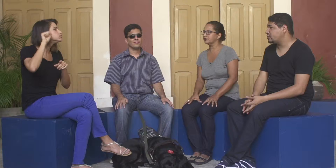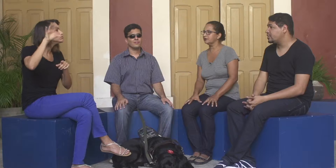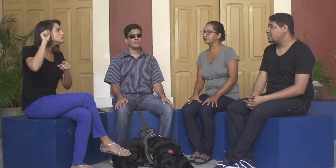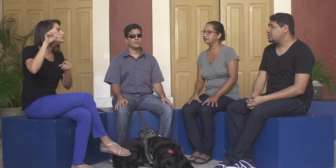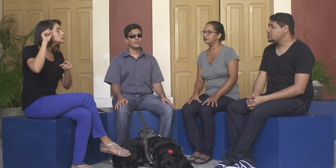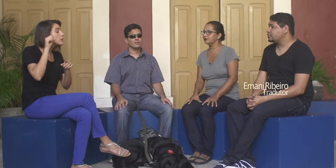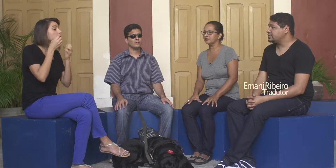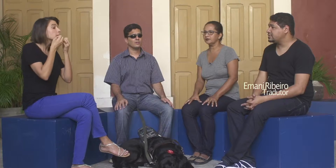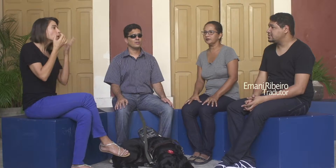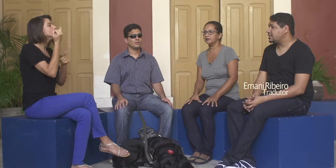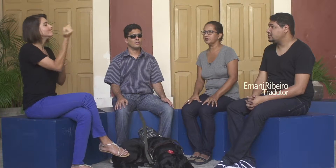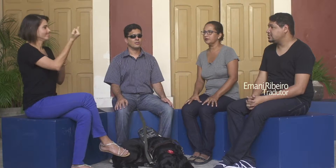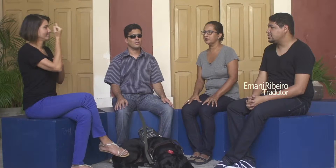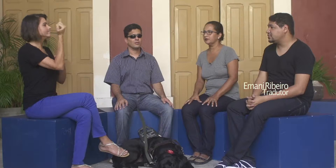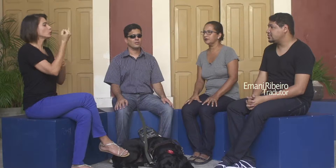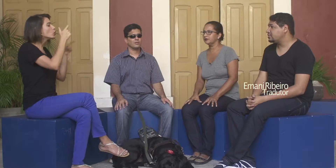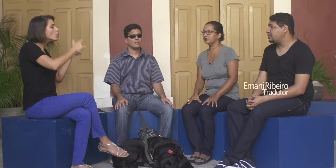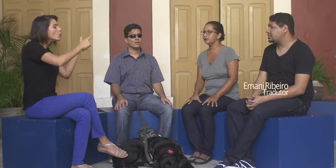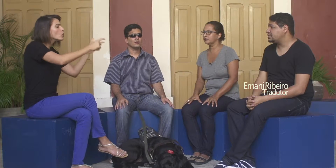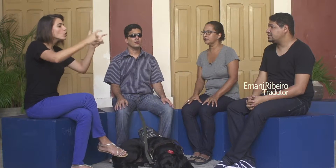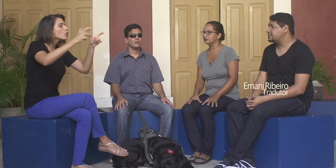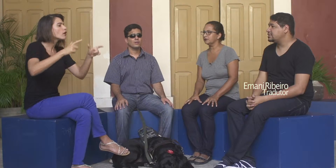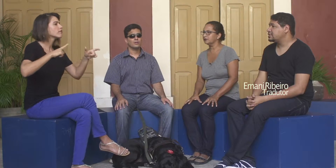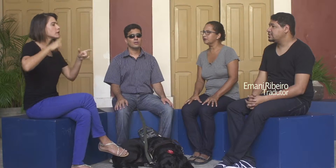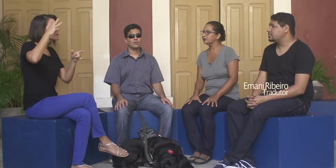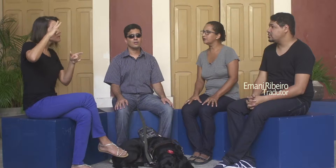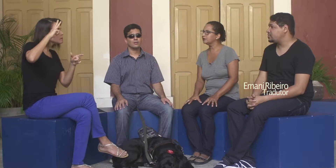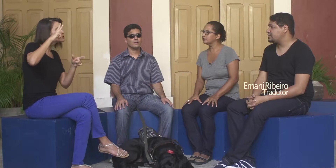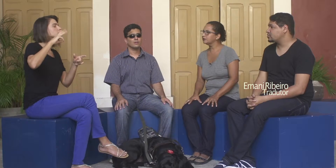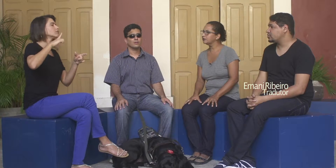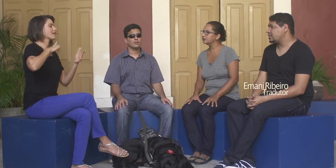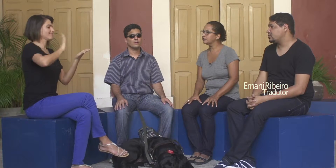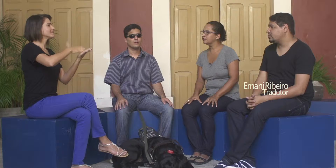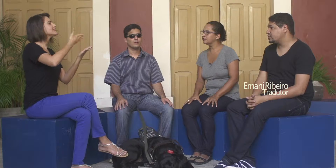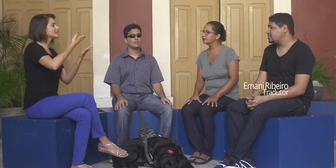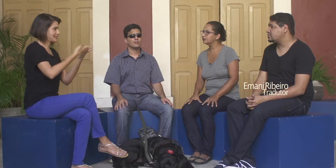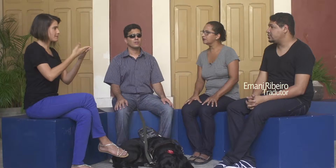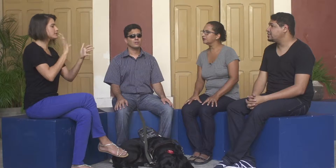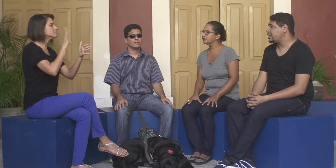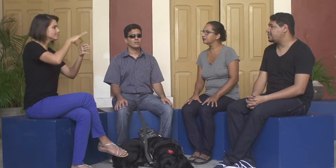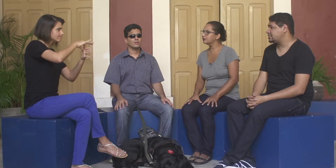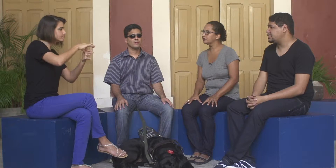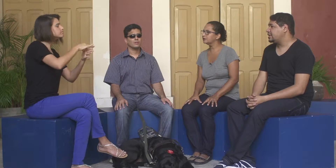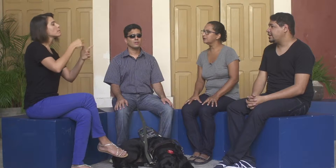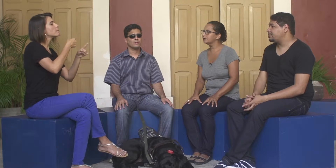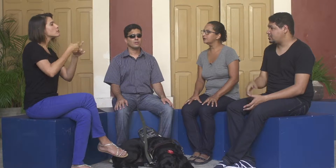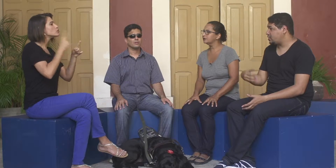E os ouvintes é auditivo Então é importante Que os espaços culturais como museus Tenham um intérprete pessoal